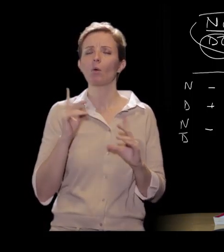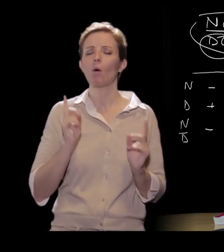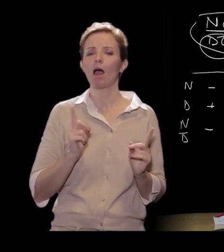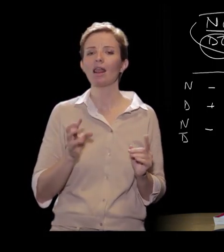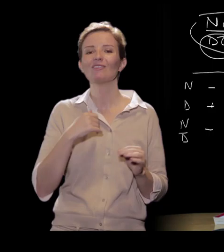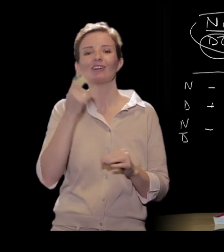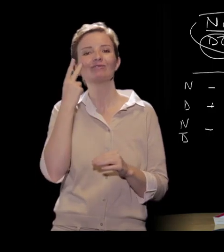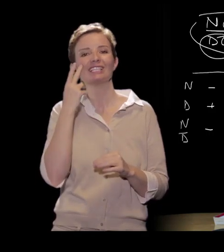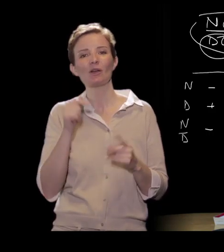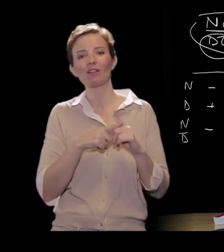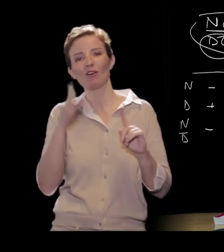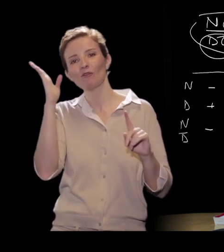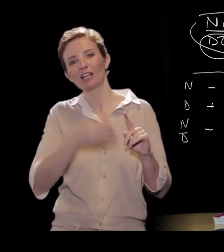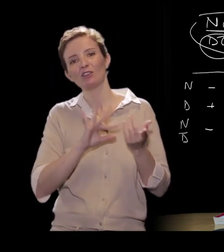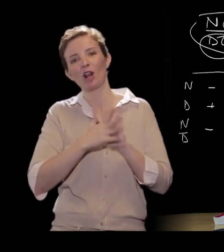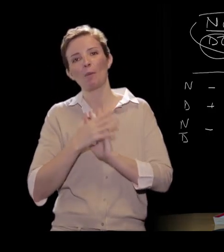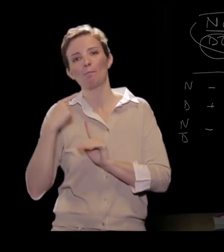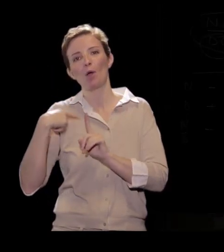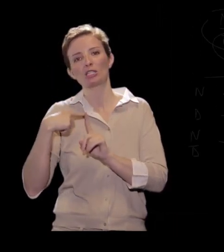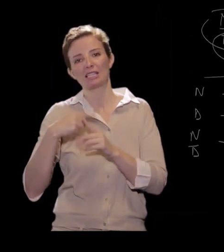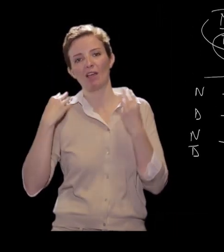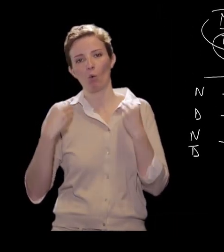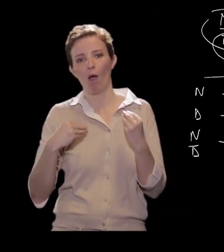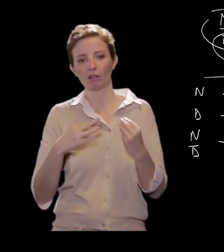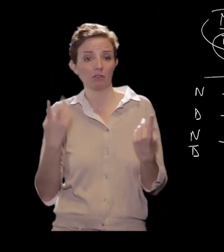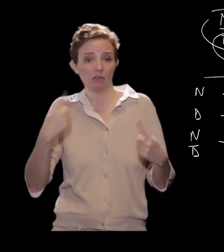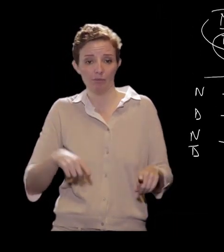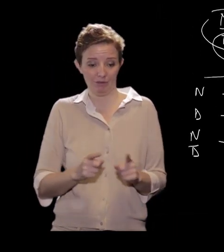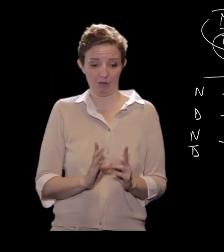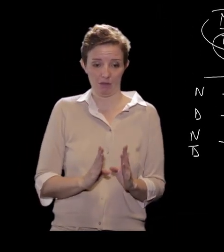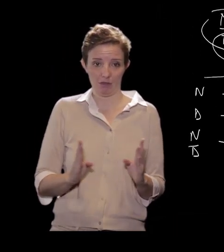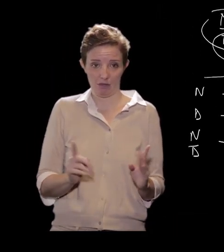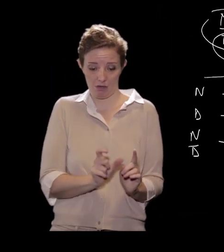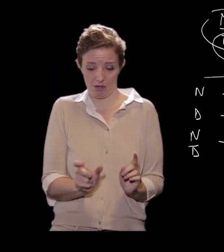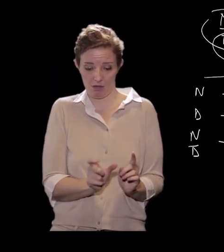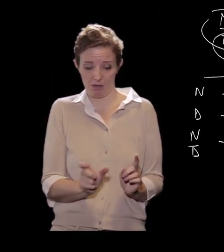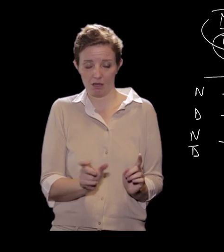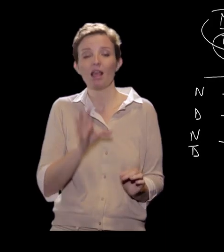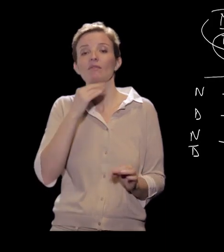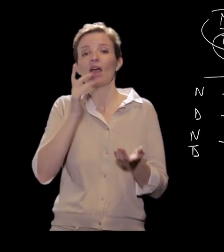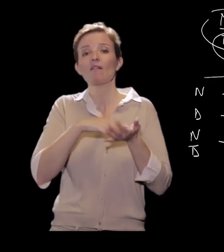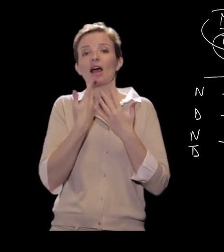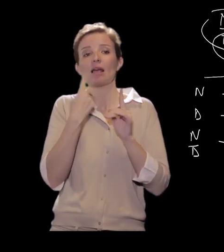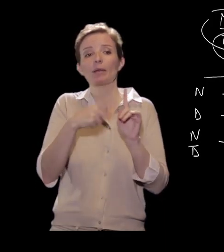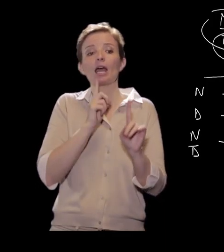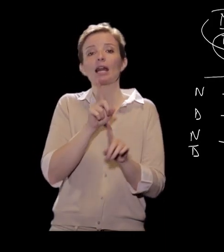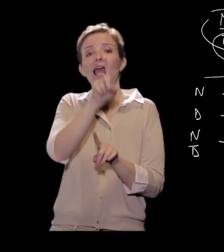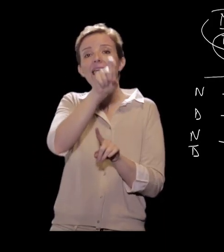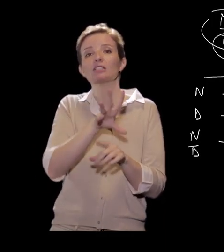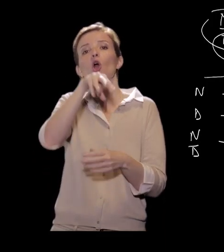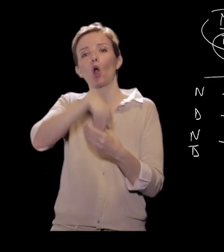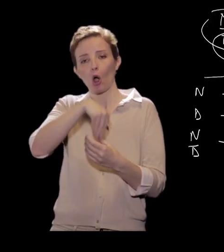era positiva quindi andiamo a vedere ed eccolo qui quindi per hicks compreso fra due